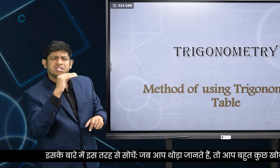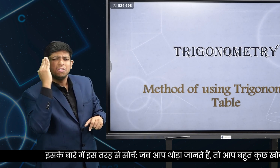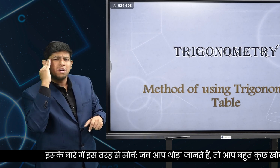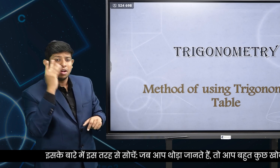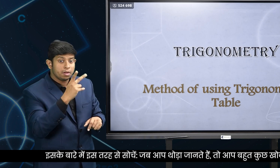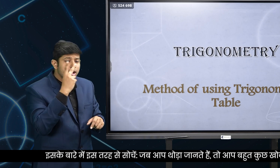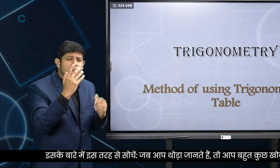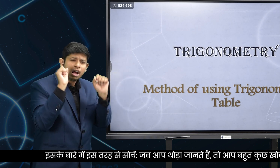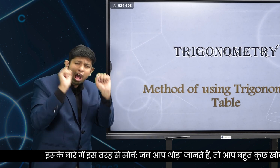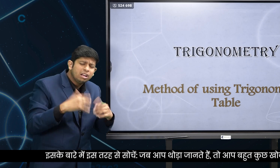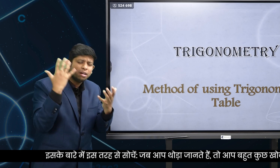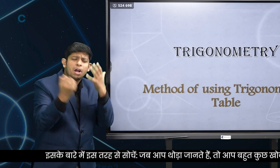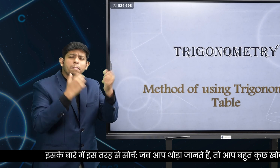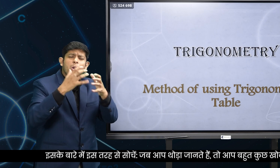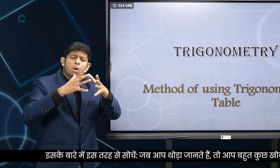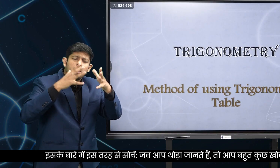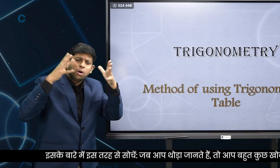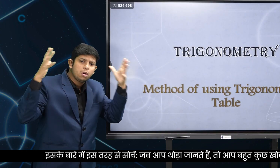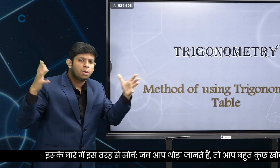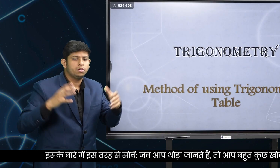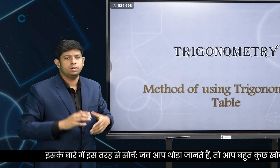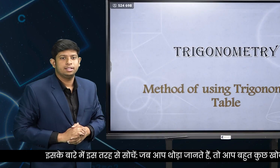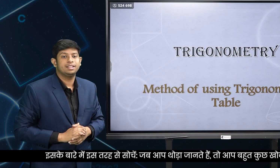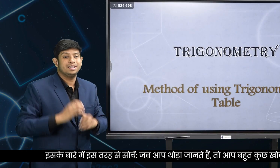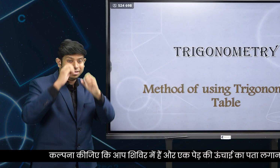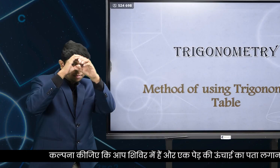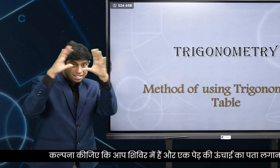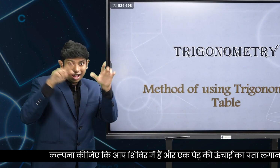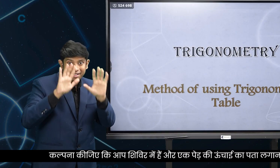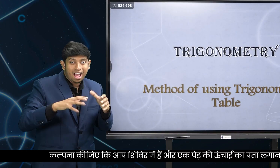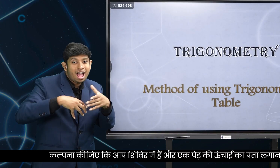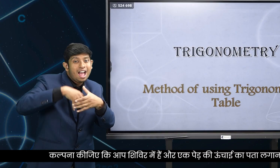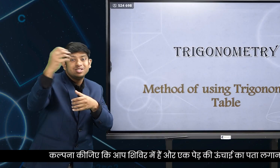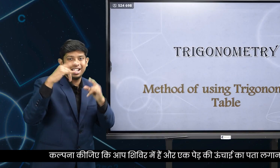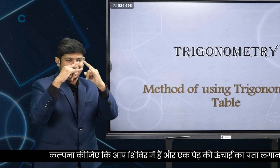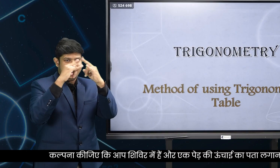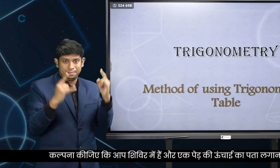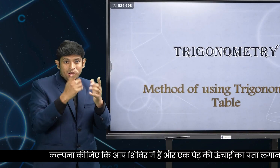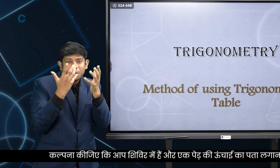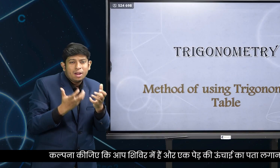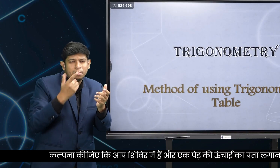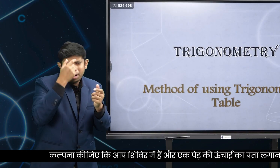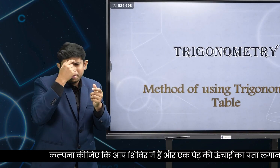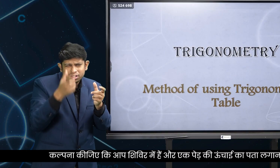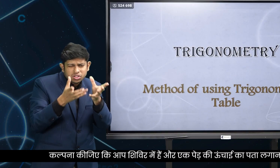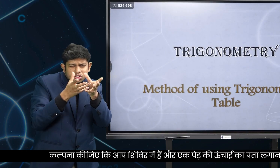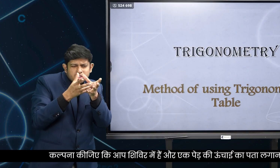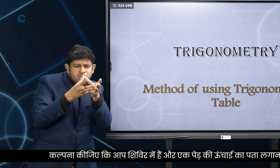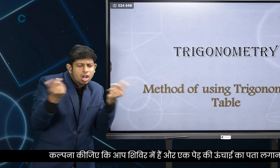आप थोड़ा जानते हैं तो आप बहुत कुछ खोज सकते हैं। कल्पना कीजिए कि आप शिविर में हैं और एक पेड़